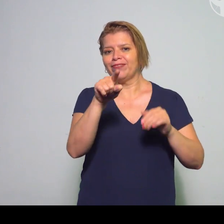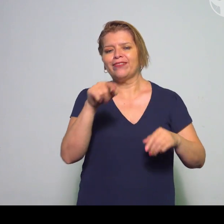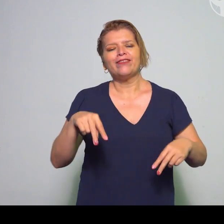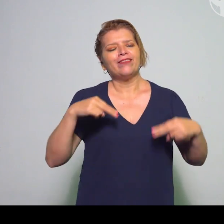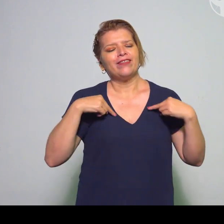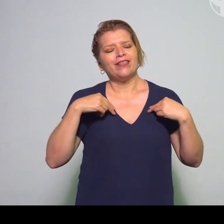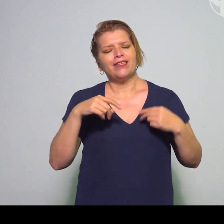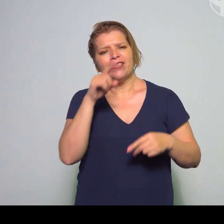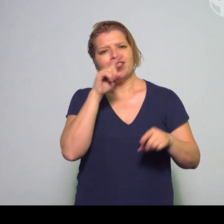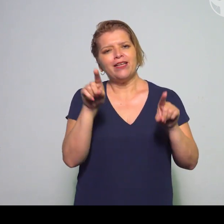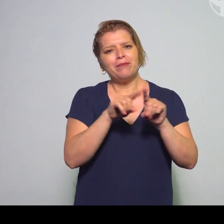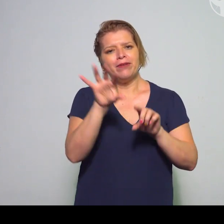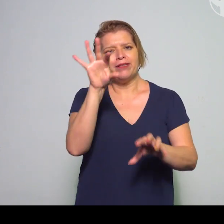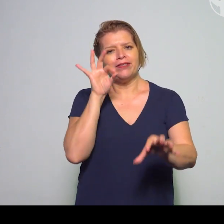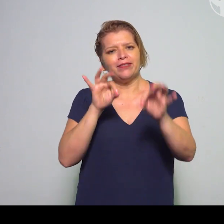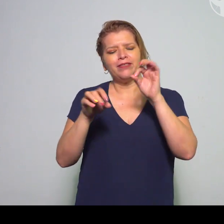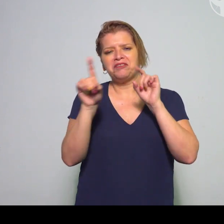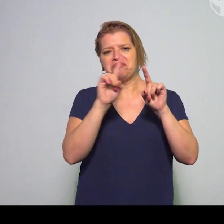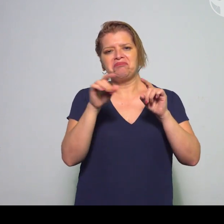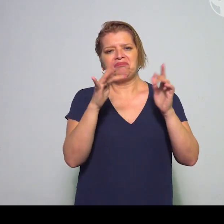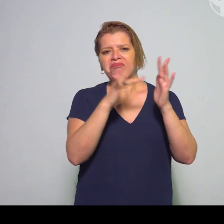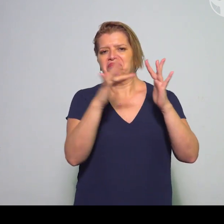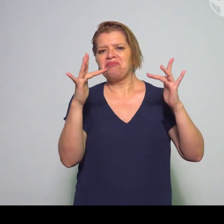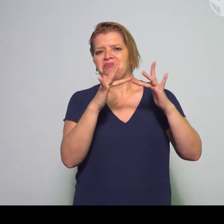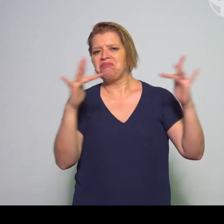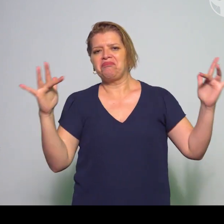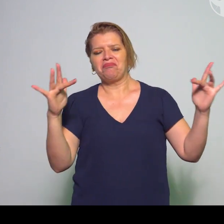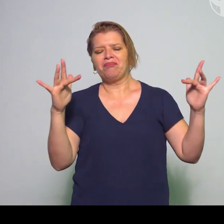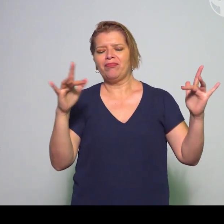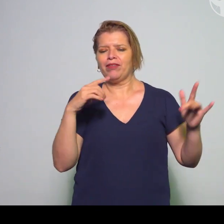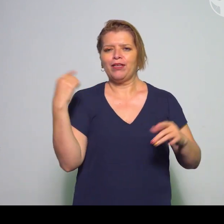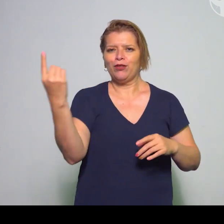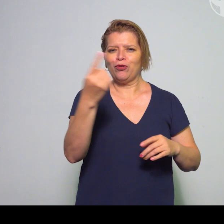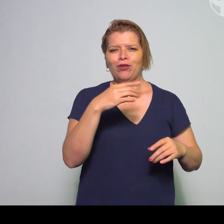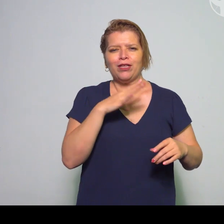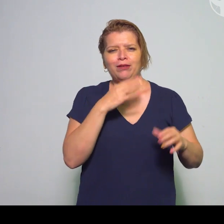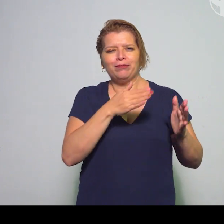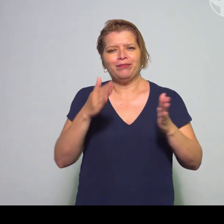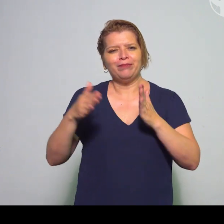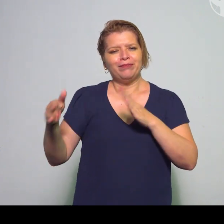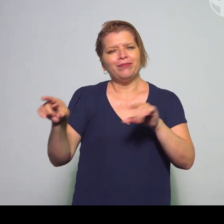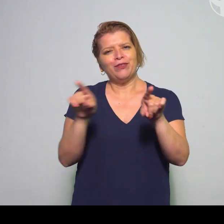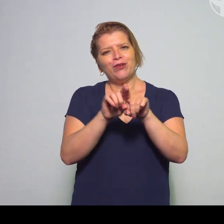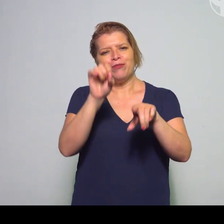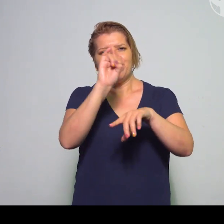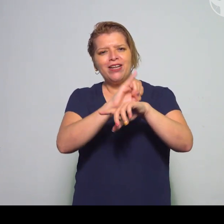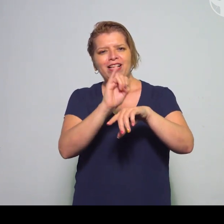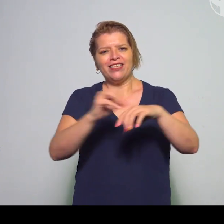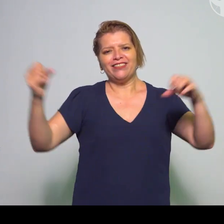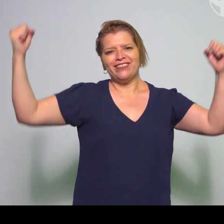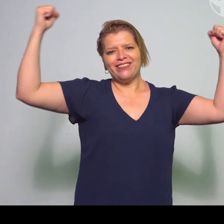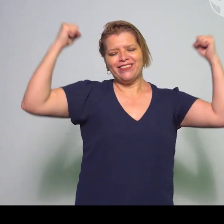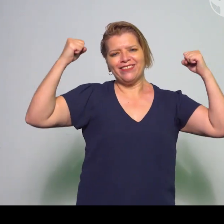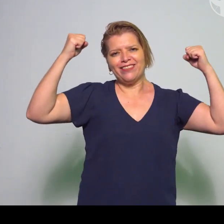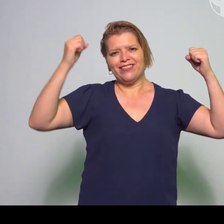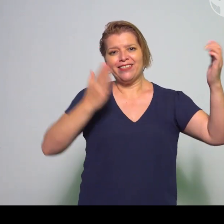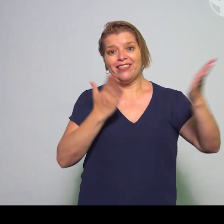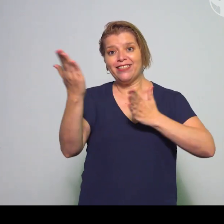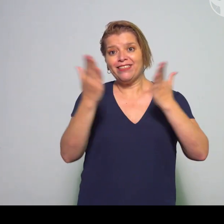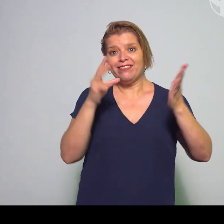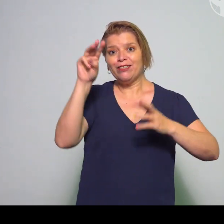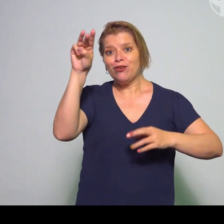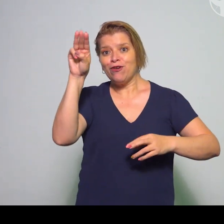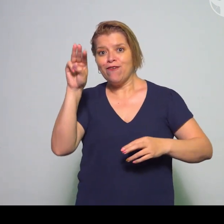de esta manera también te invito a que no te desconectes de las transmisiones que tenemos como iglesia en línea a lo largo de la semana, sobre todo el servicio de habitación